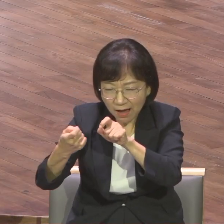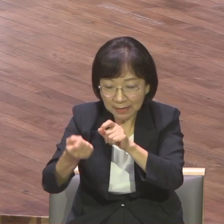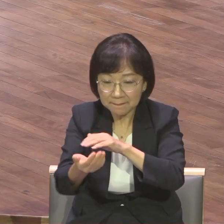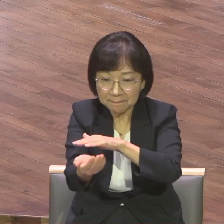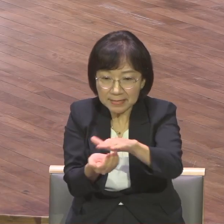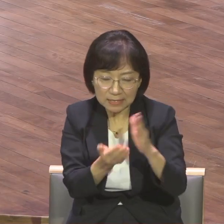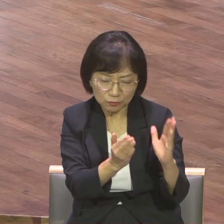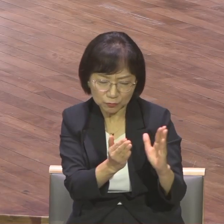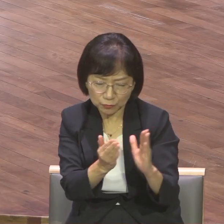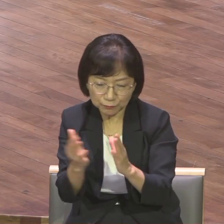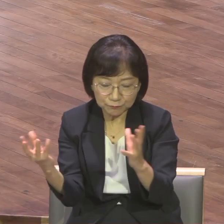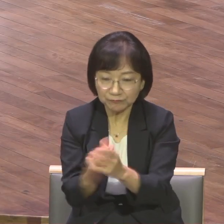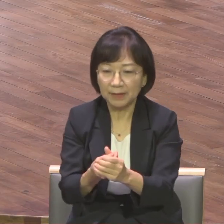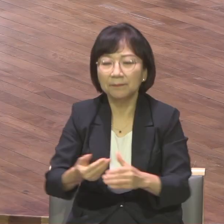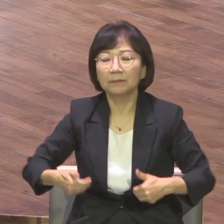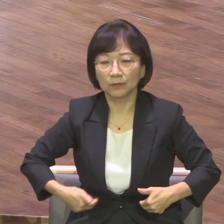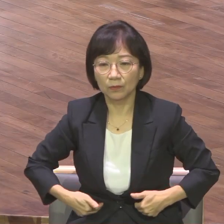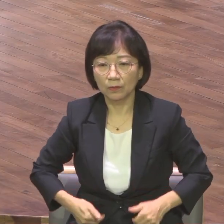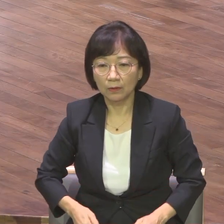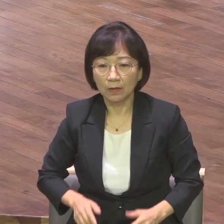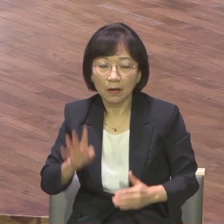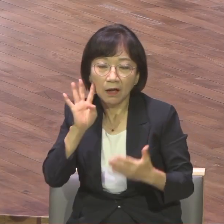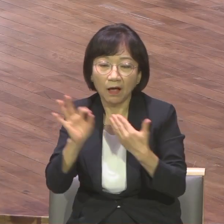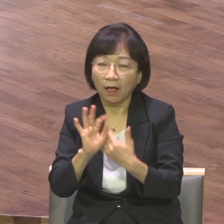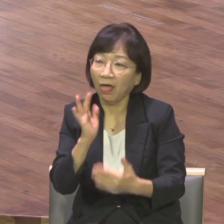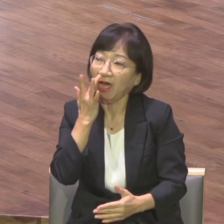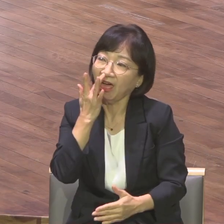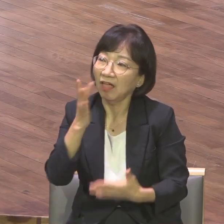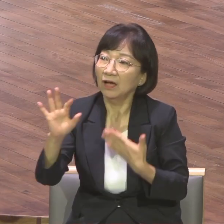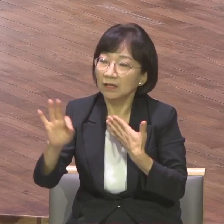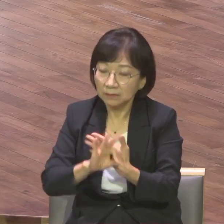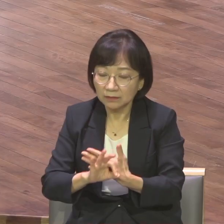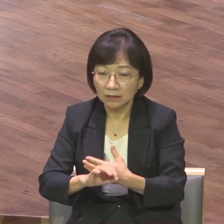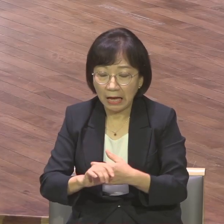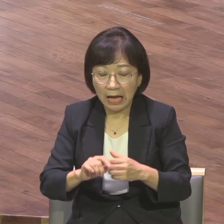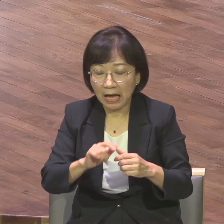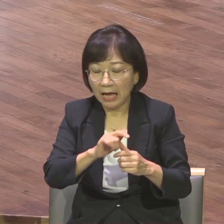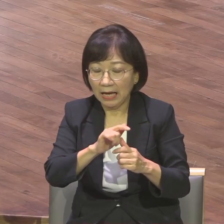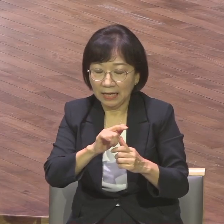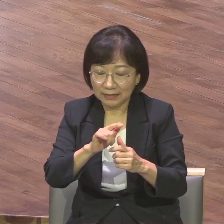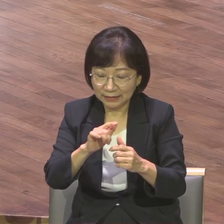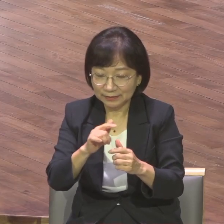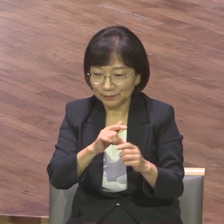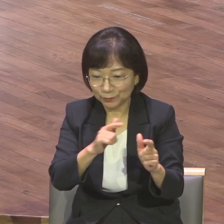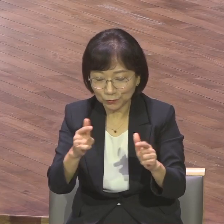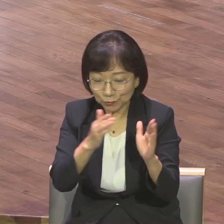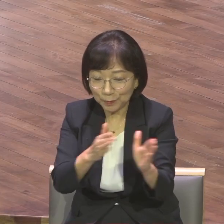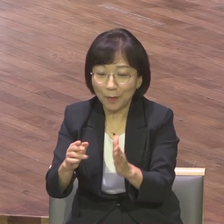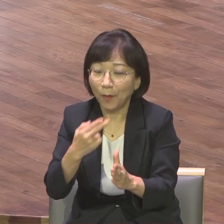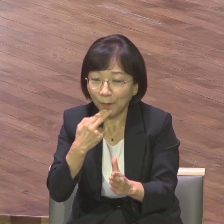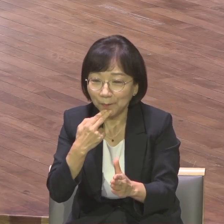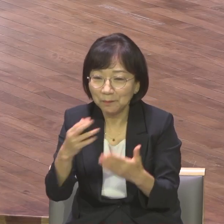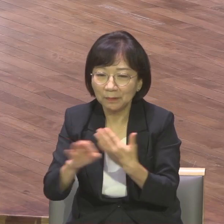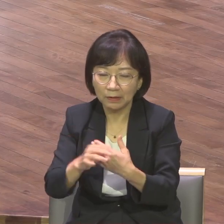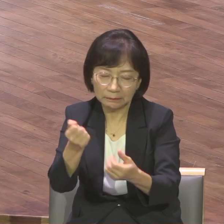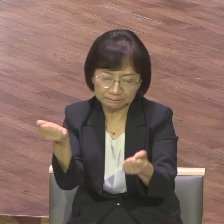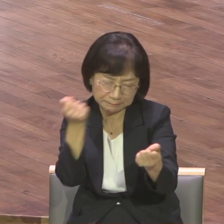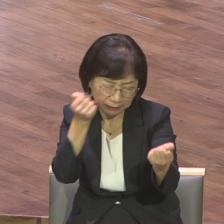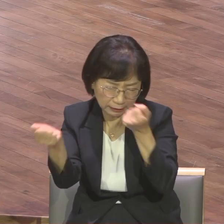가지 급변하는 상황 속에서 속게 돼 있어요. 예수님께서 초림하실 때는 인류를 구원하기